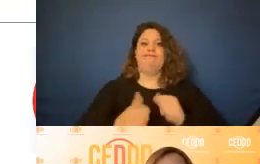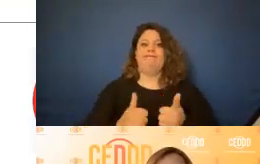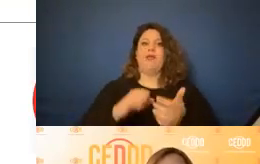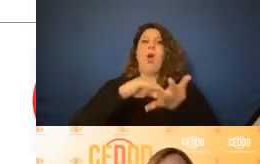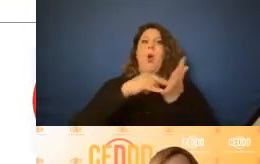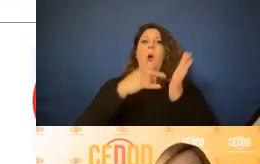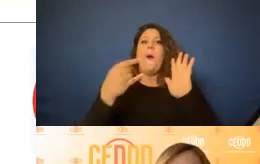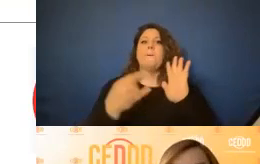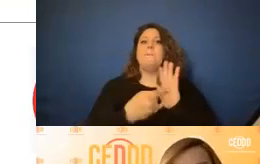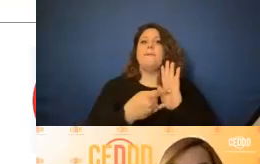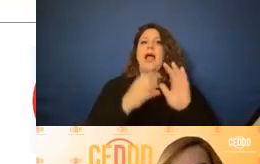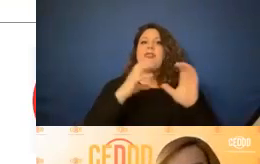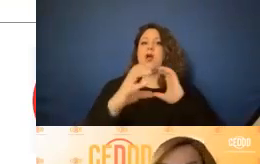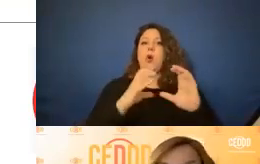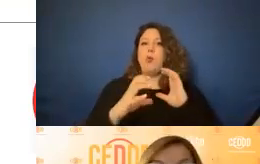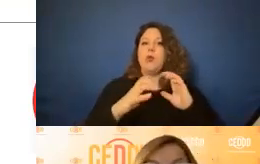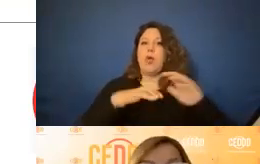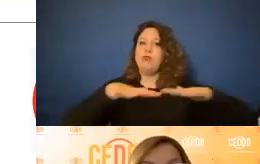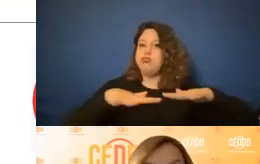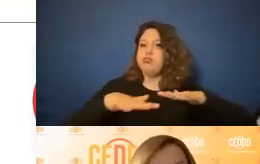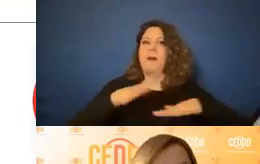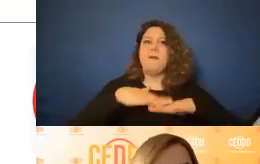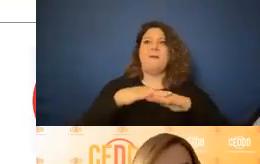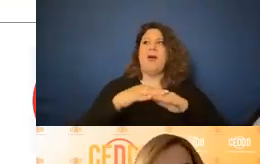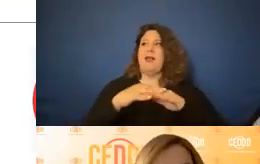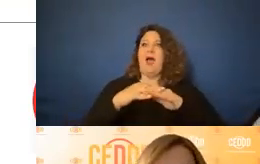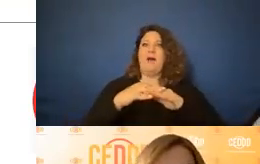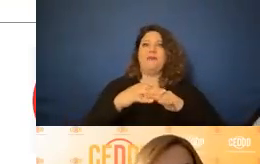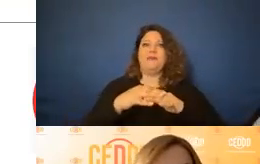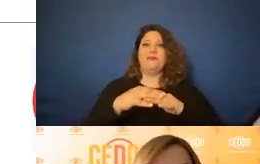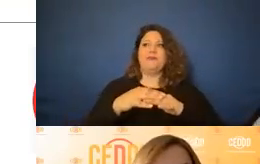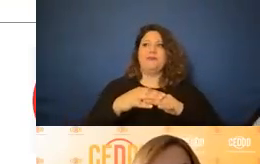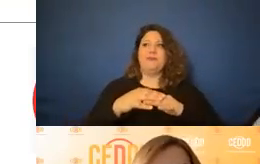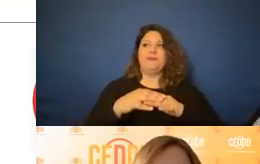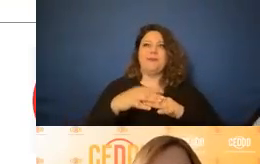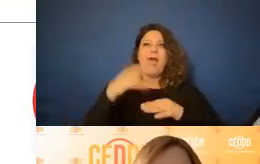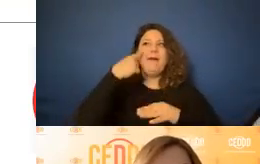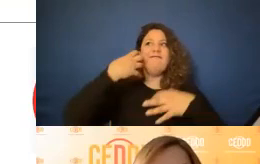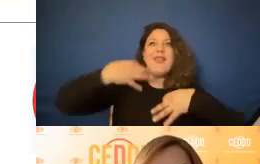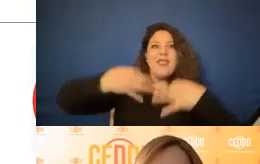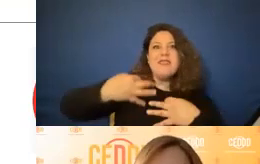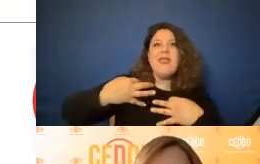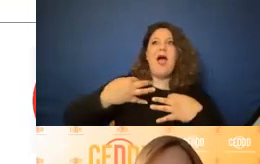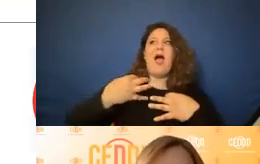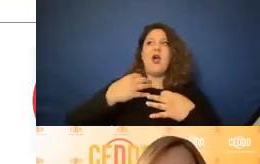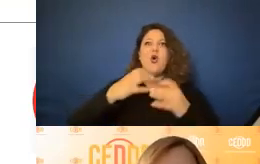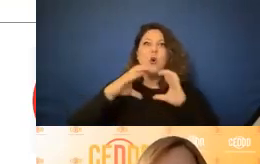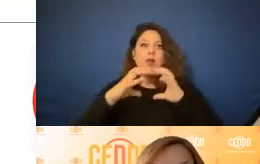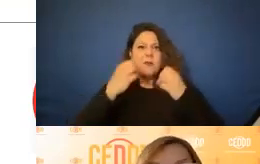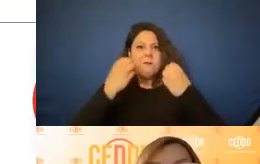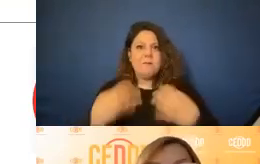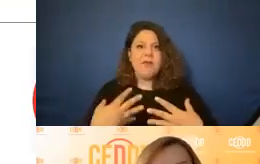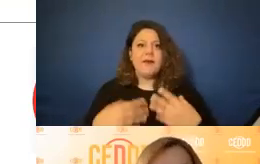comunicación basado en la agilidad a la hora de comunicar, la transparencia, la veracidad, cómo repercuten